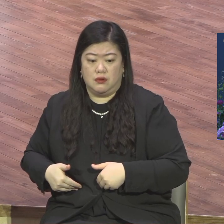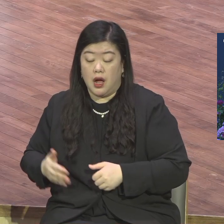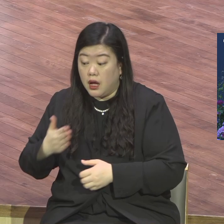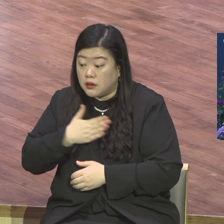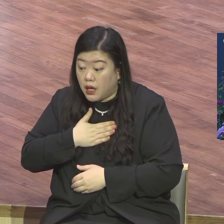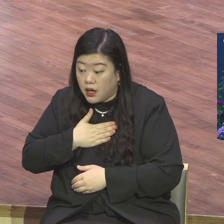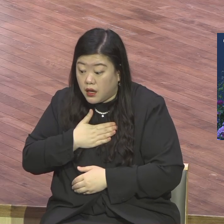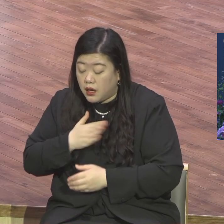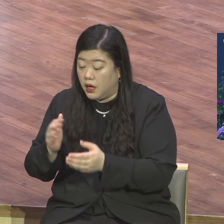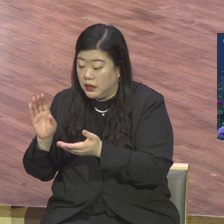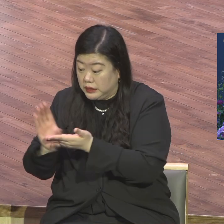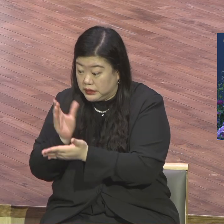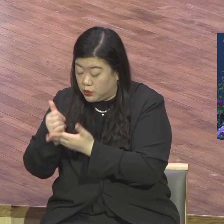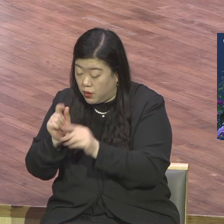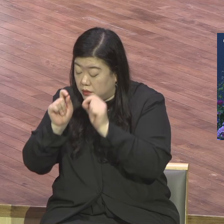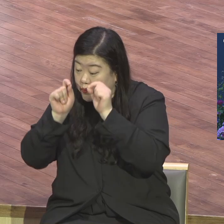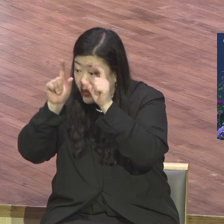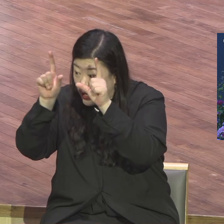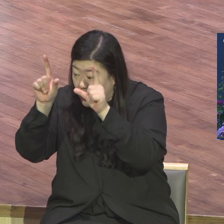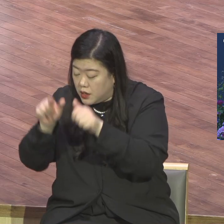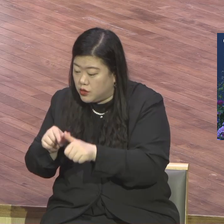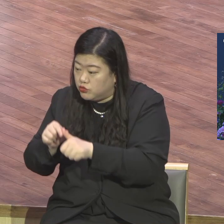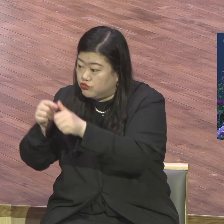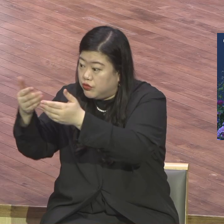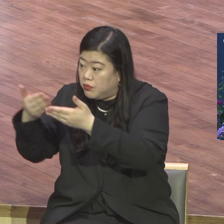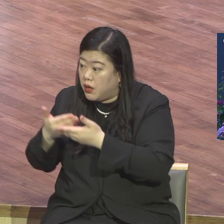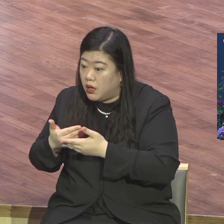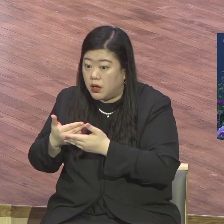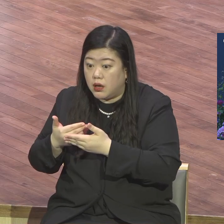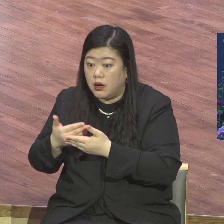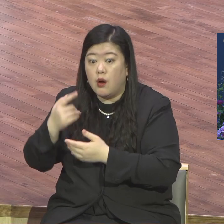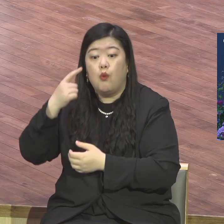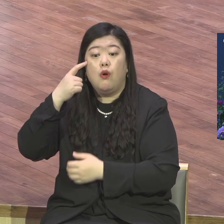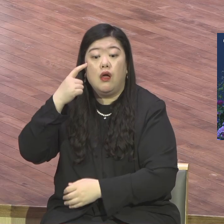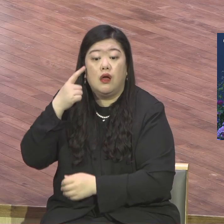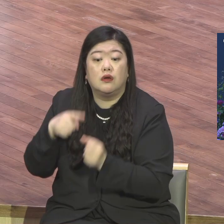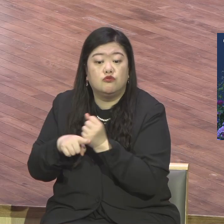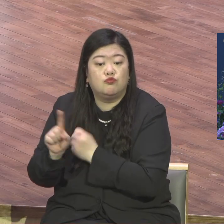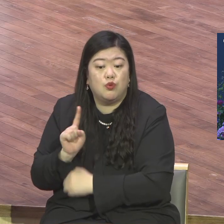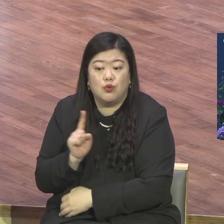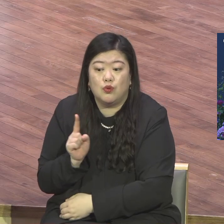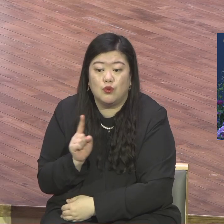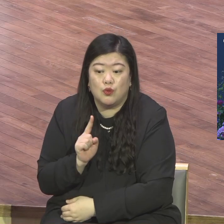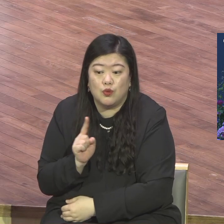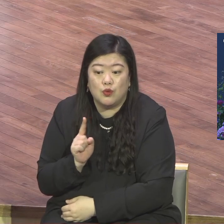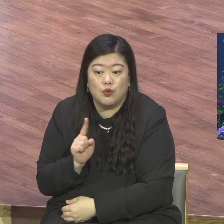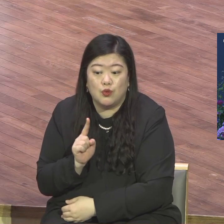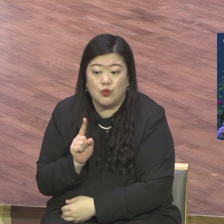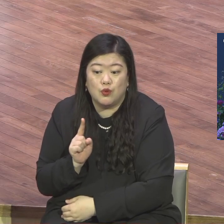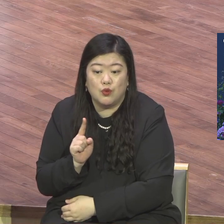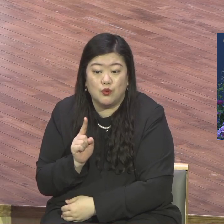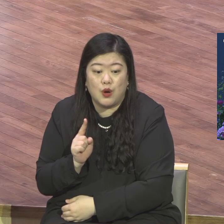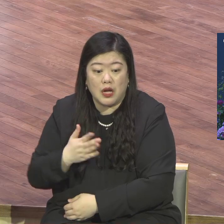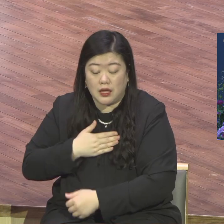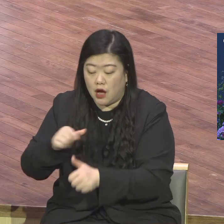뭐냐? 왜 나를 먼저 구원해 줬냐? 왜 복음의 맛을 나를 먼저 보게 했느냐?